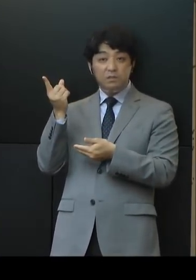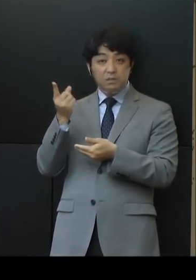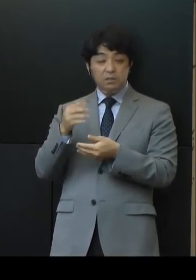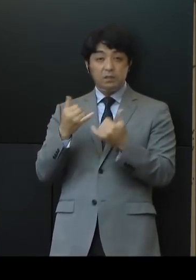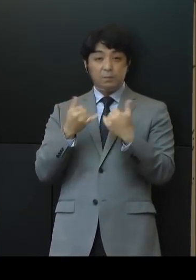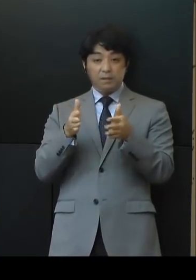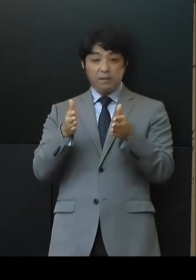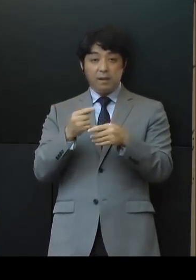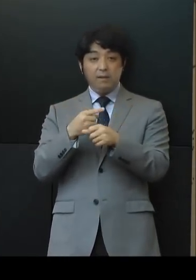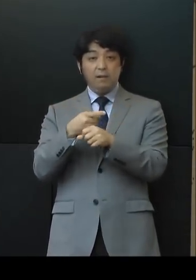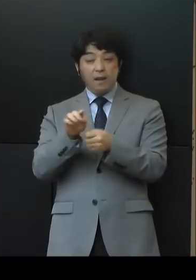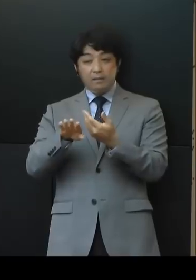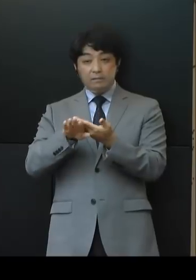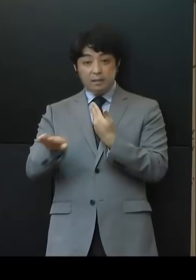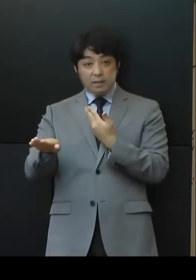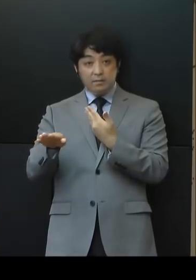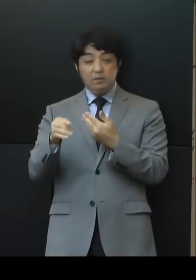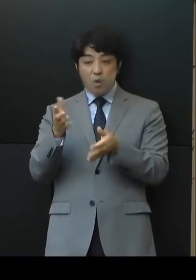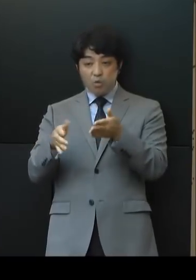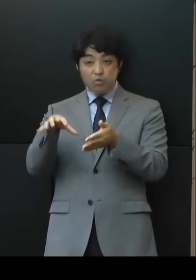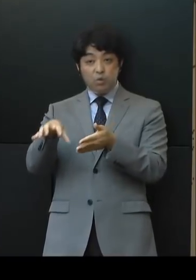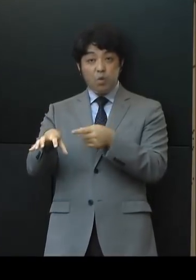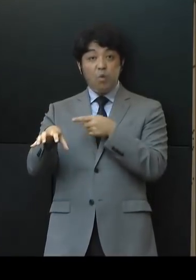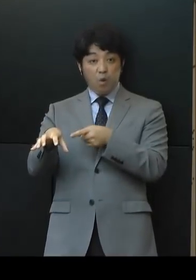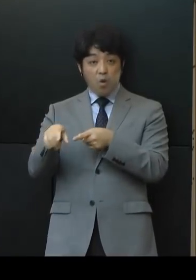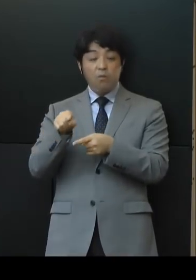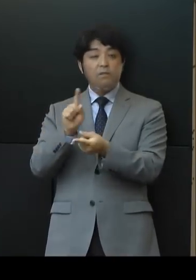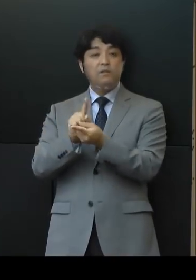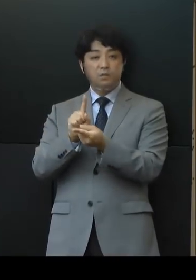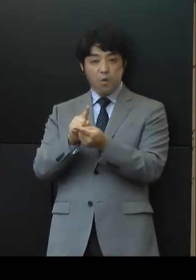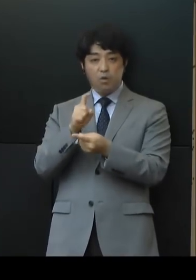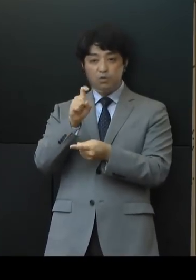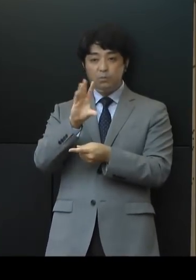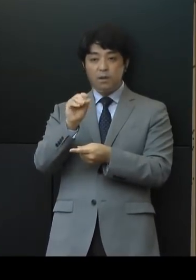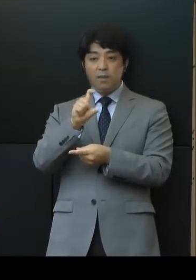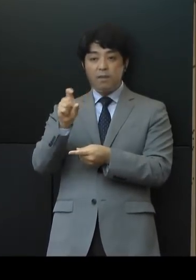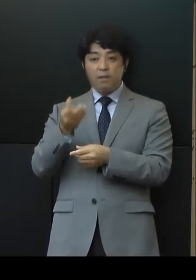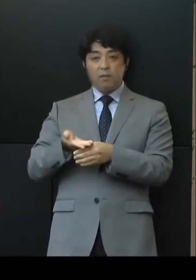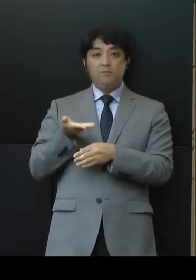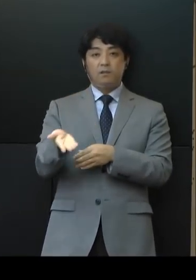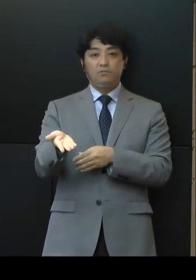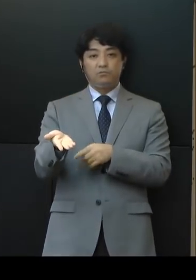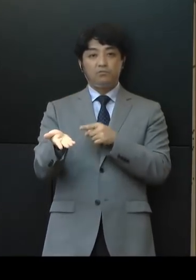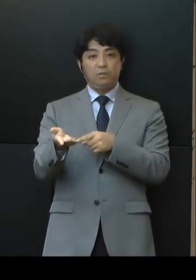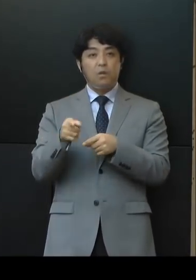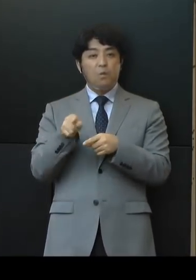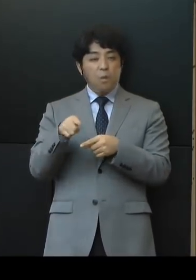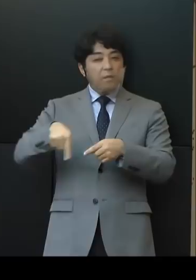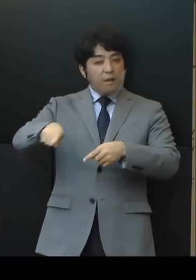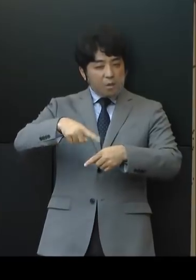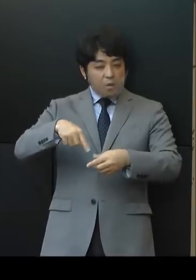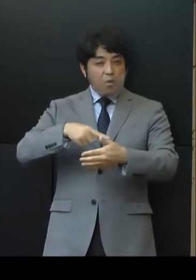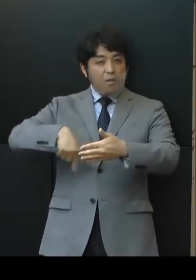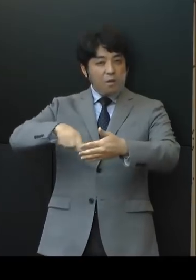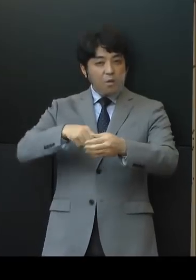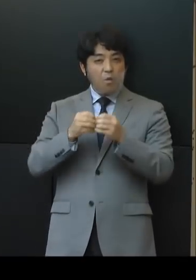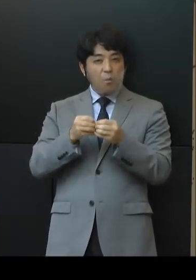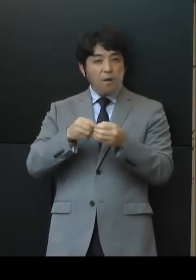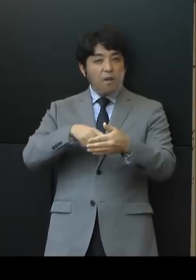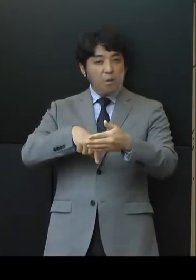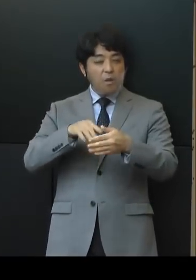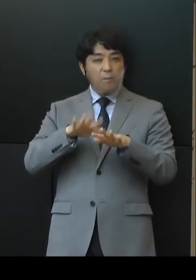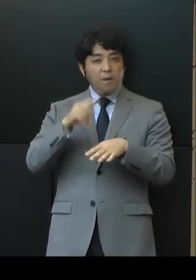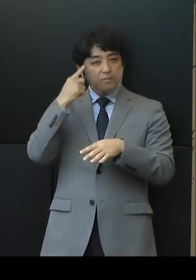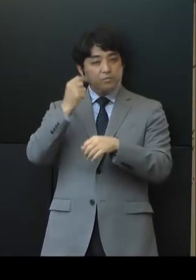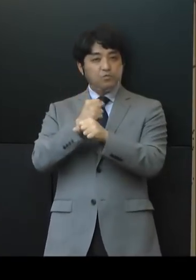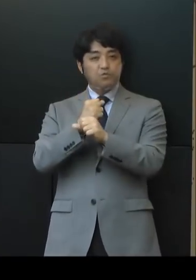者を対象として、これも支援金10万円を支給いたします。詳細については今検討中です。小売業等